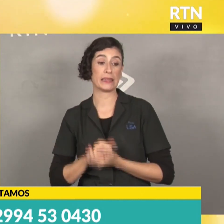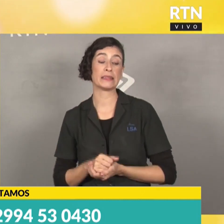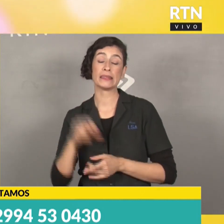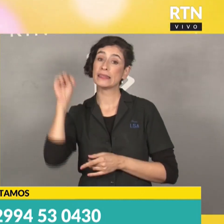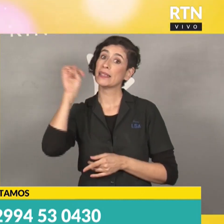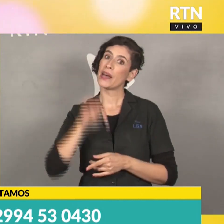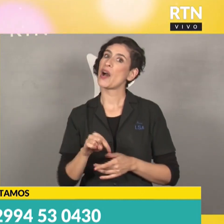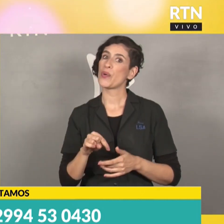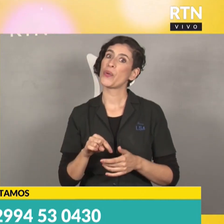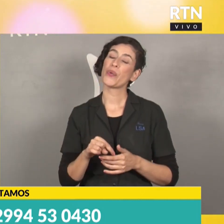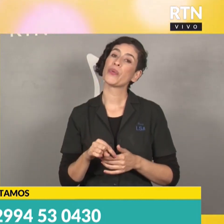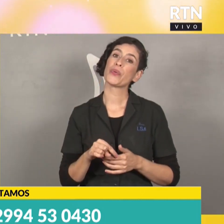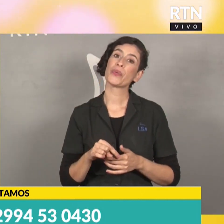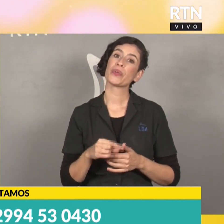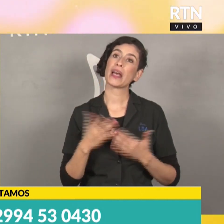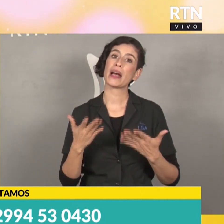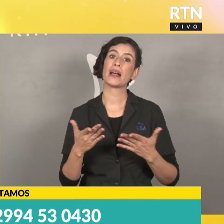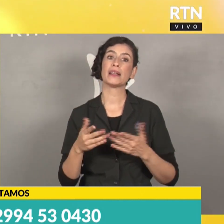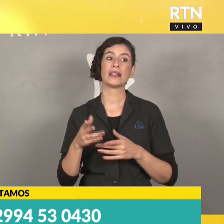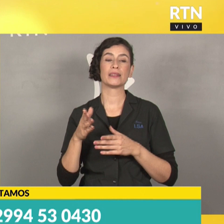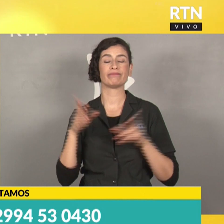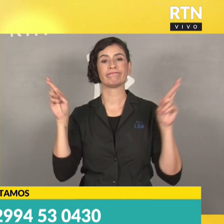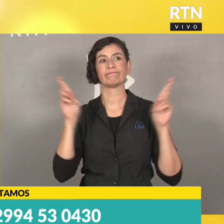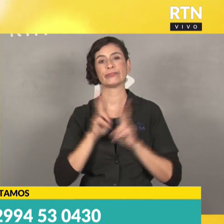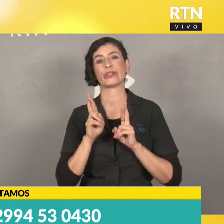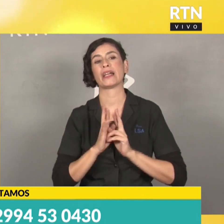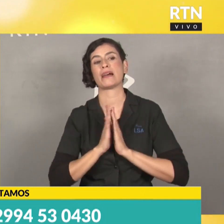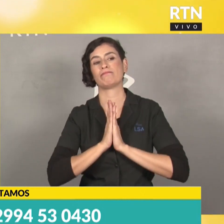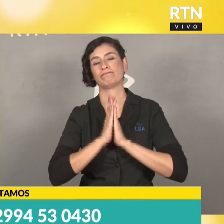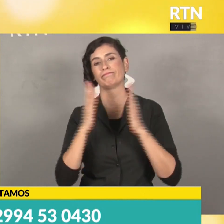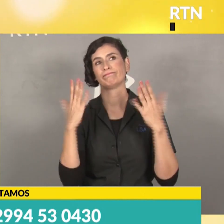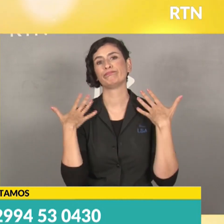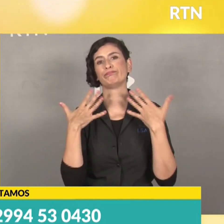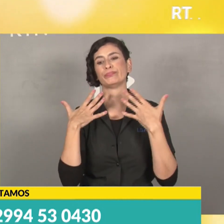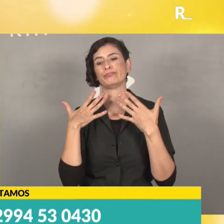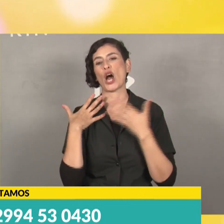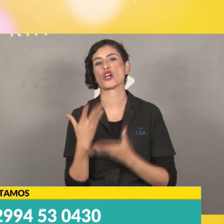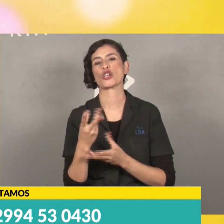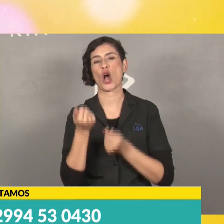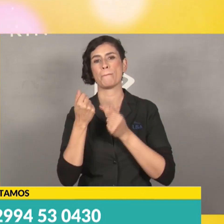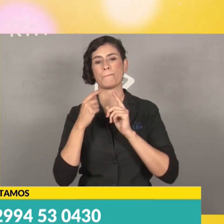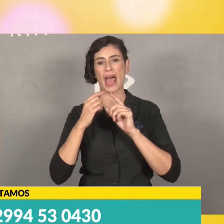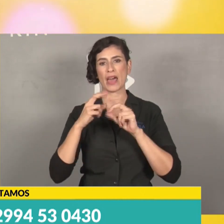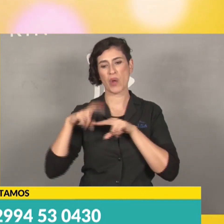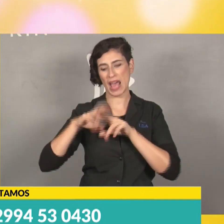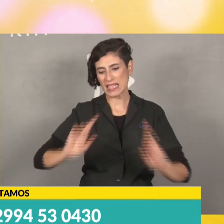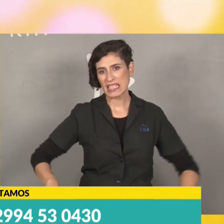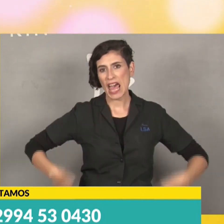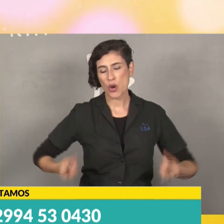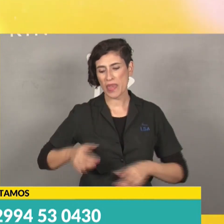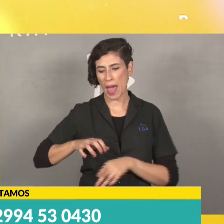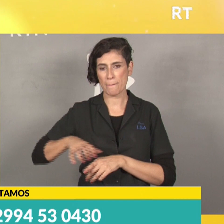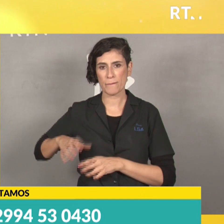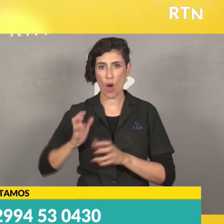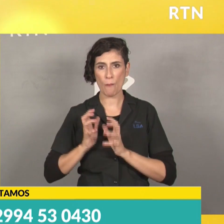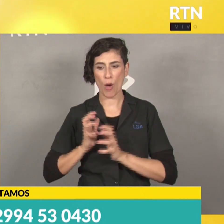este momento viendo la posibilidad de conseguir una silla de ruedas motorizada para